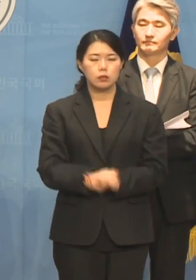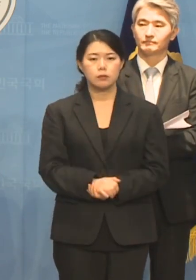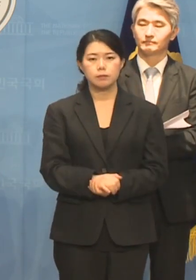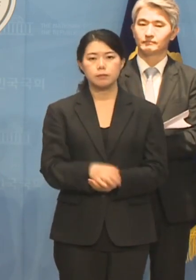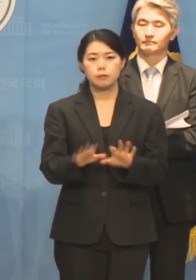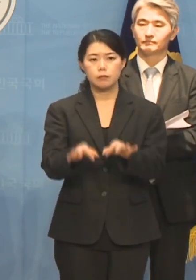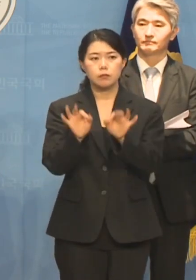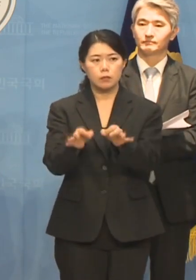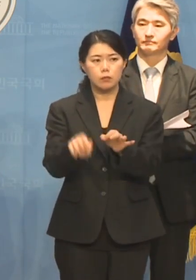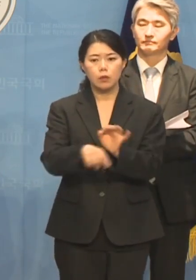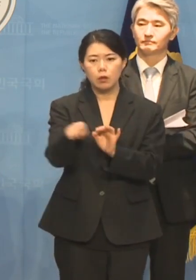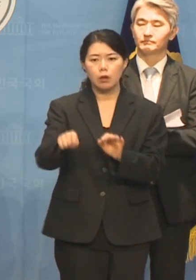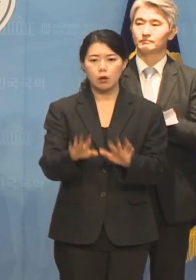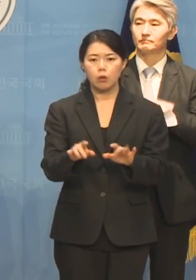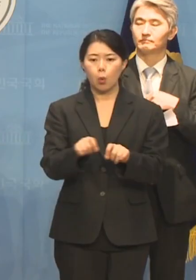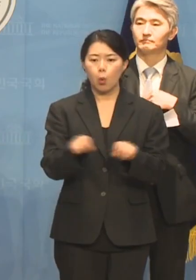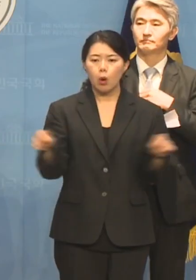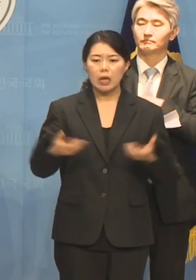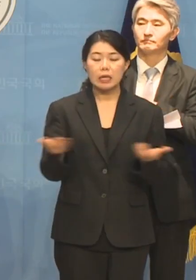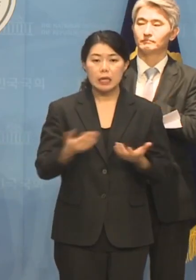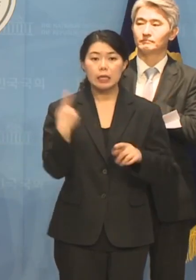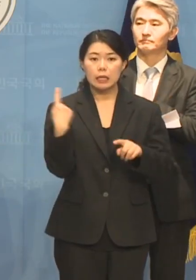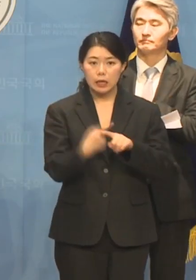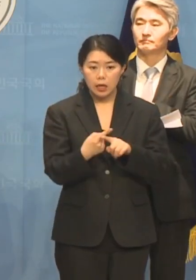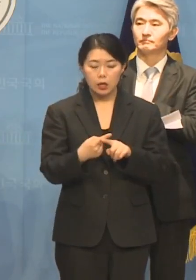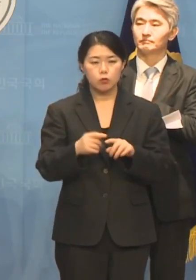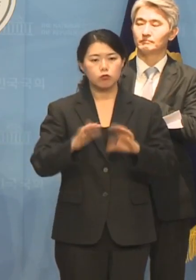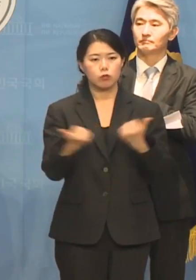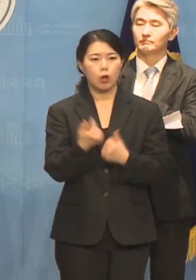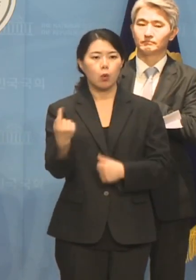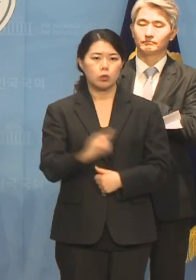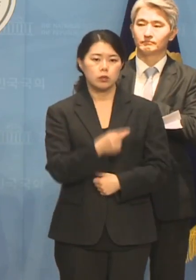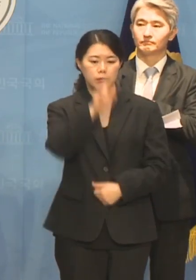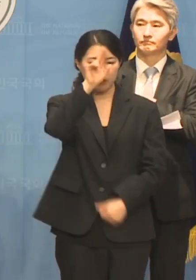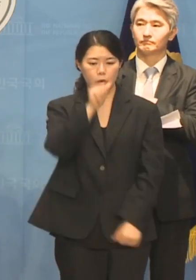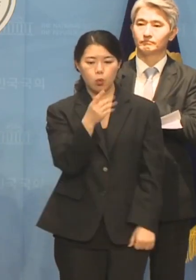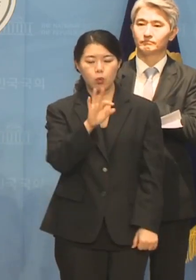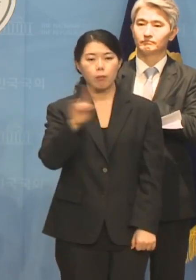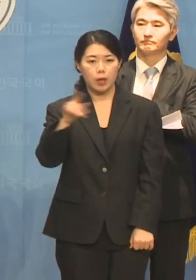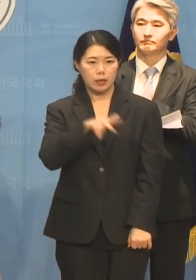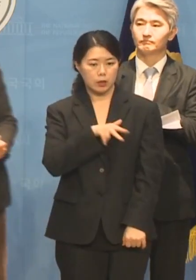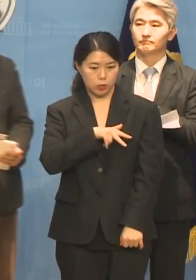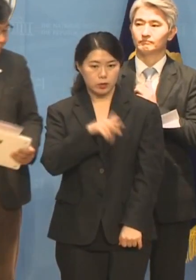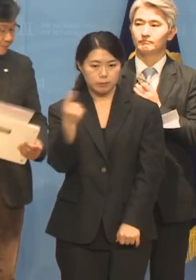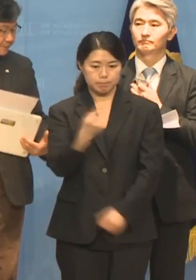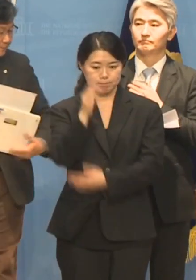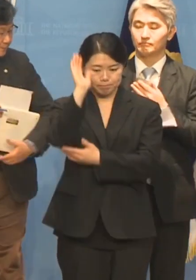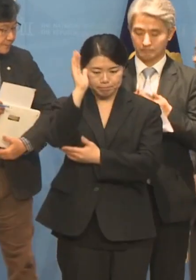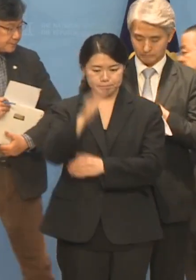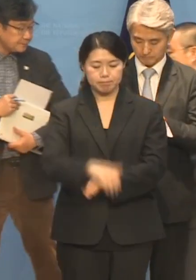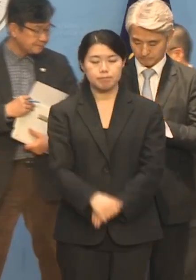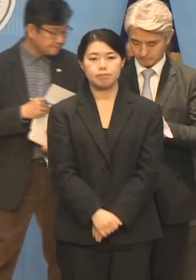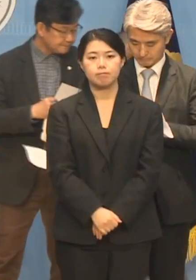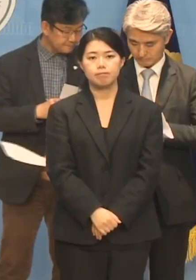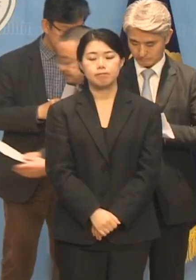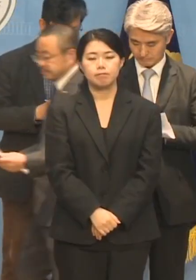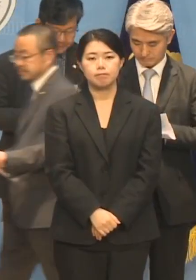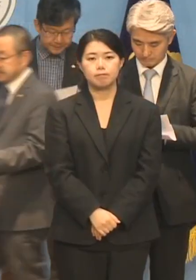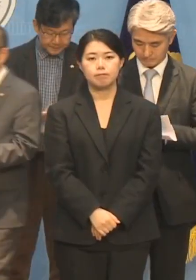이번에는 금융계에 오래 종사를 하시다가 우리 국회에 들어오신 박홍배 의원님 발언 듣도록 하겠습니다.